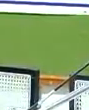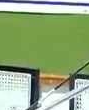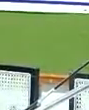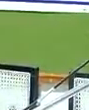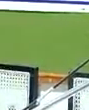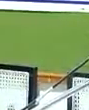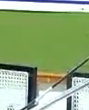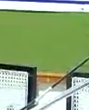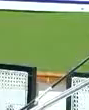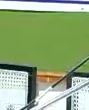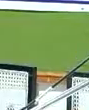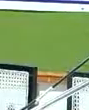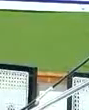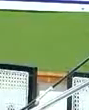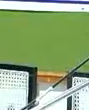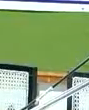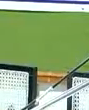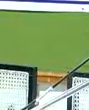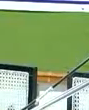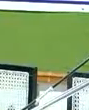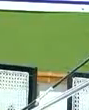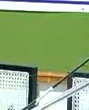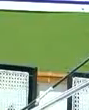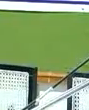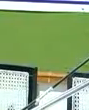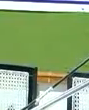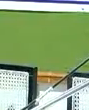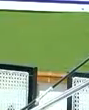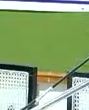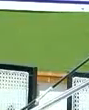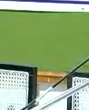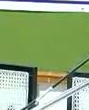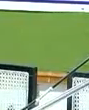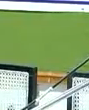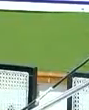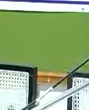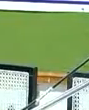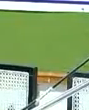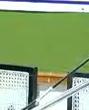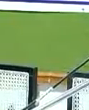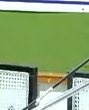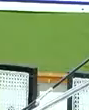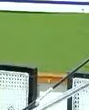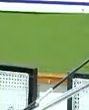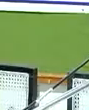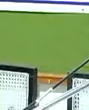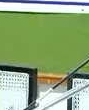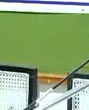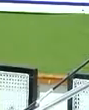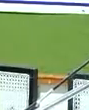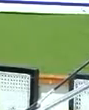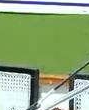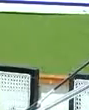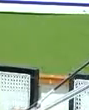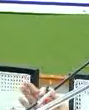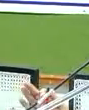in the realm of psychosocial. Okay, you may go through a phase, आपका एक crisis आया, आप crisis से निकल गए, आपको एक